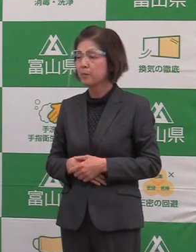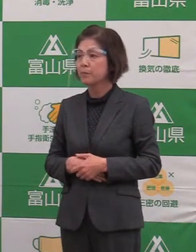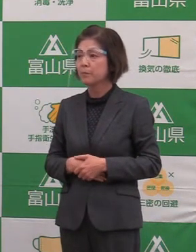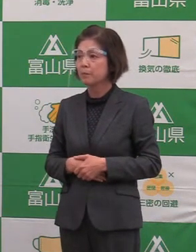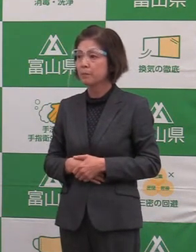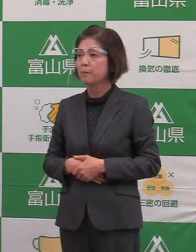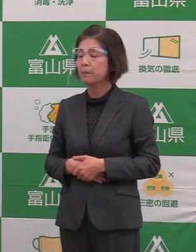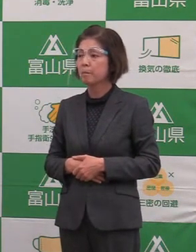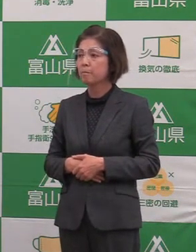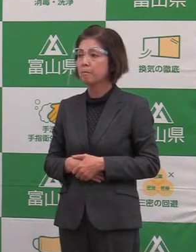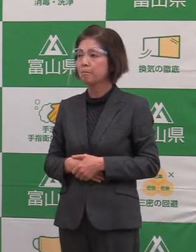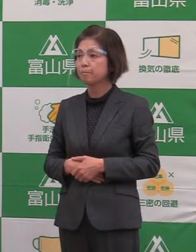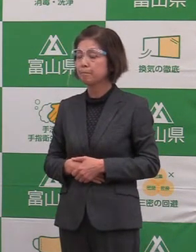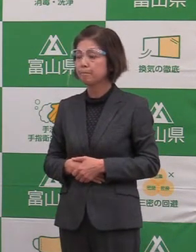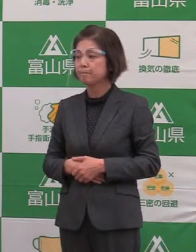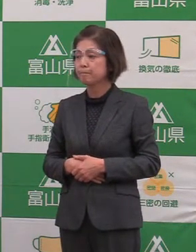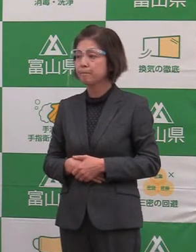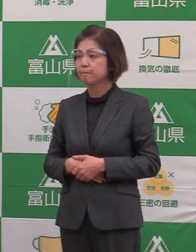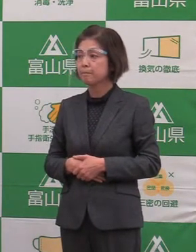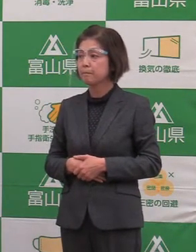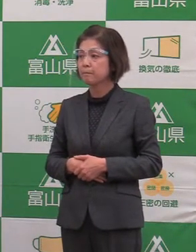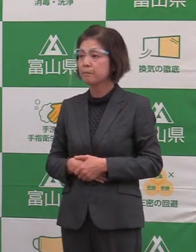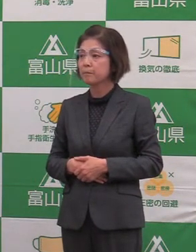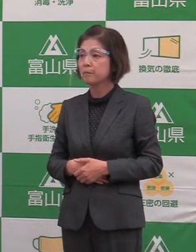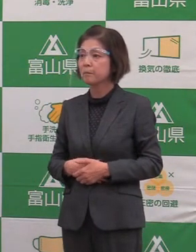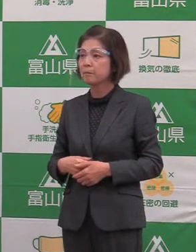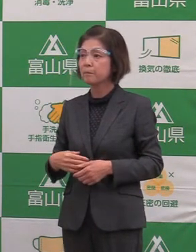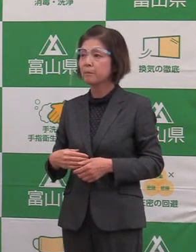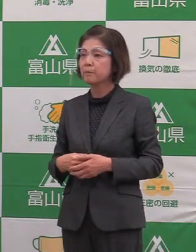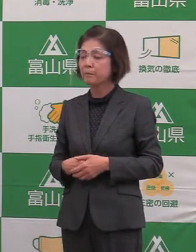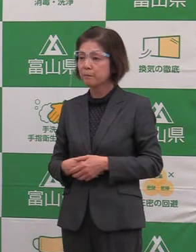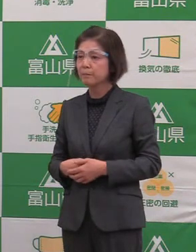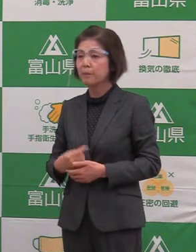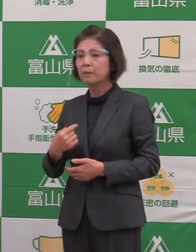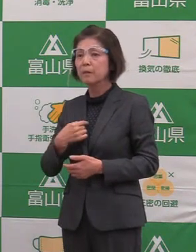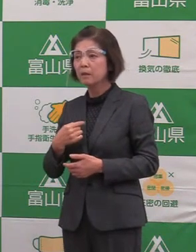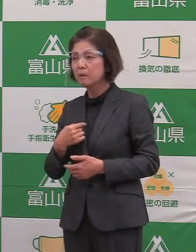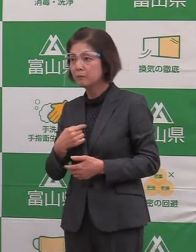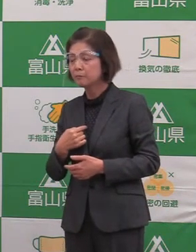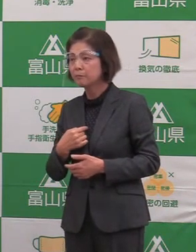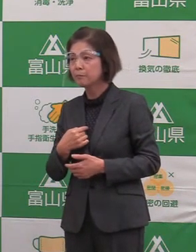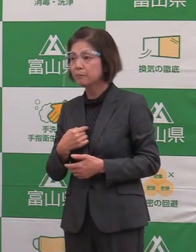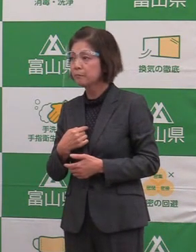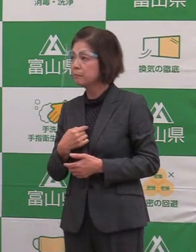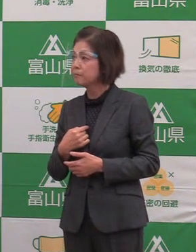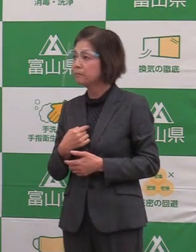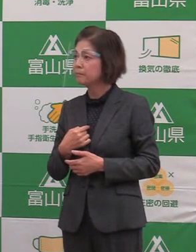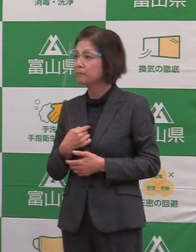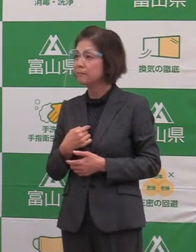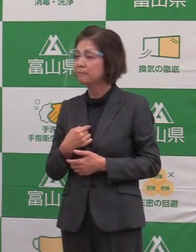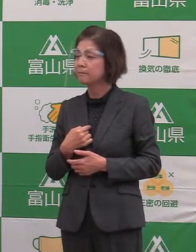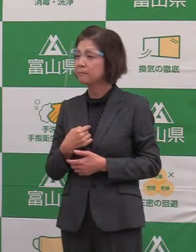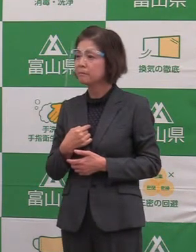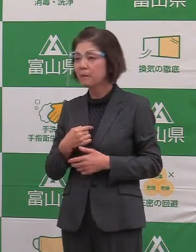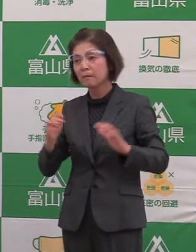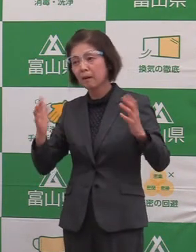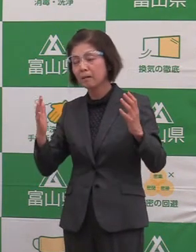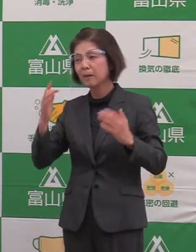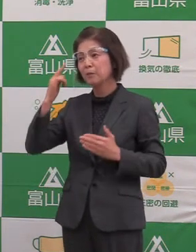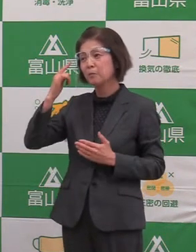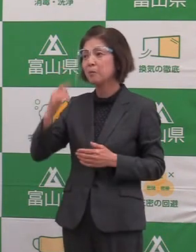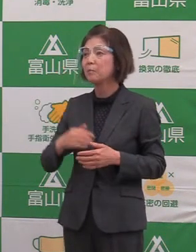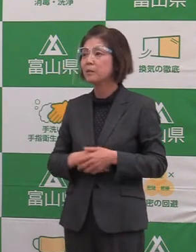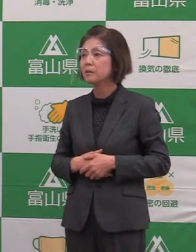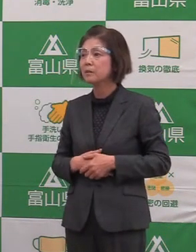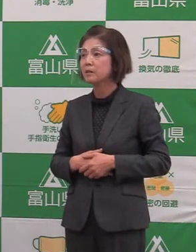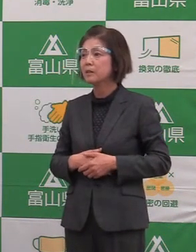すいません。 そうなんですか、 はい はい、私もぶら下がりは見ていませんが、どうなんでしょう、それは特になかったと思いますが、 その